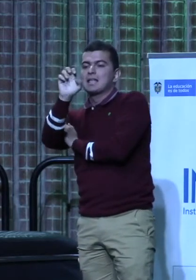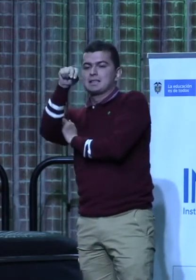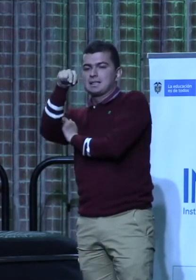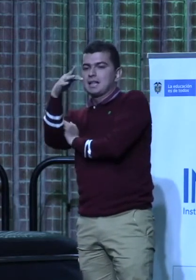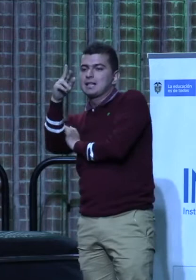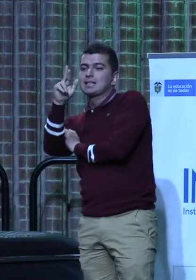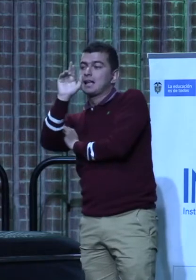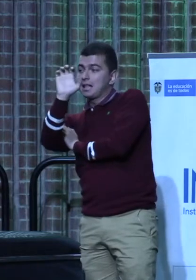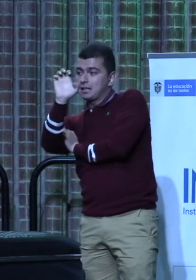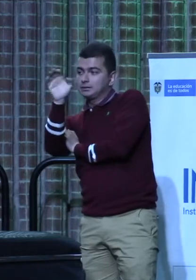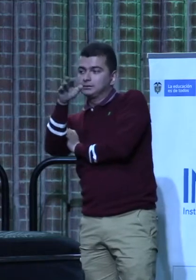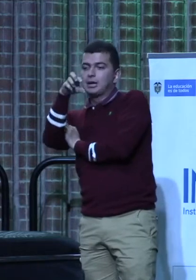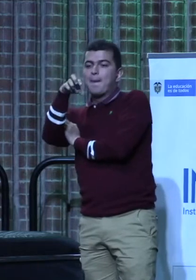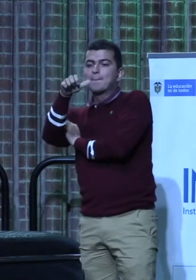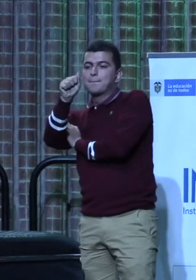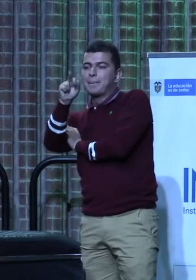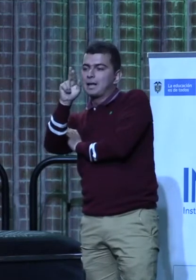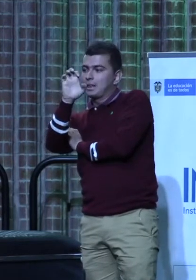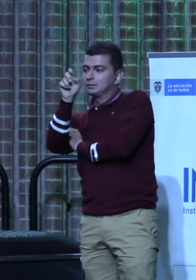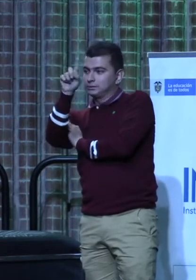la educación.